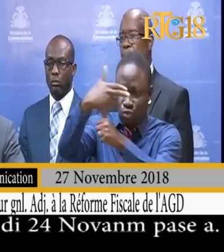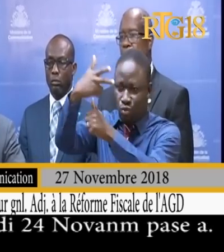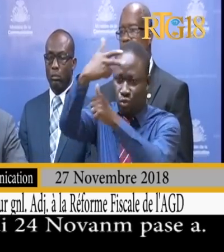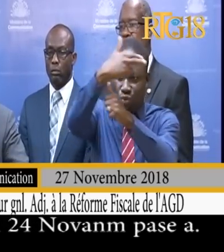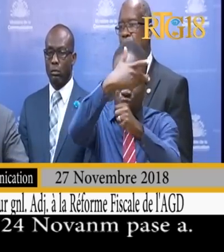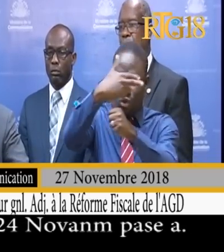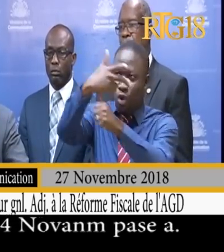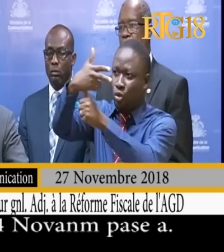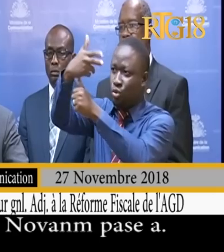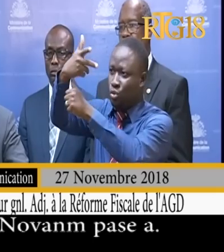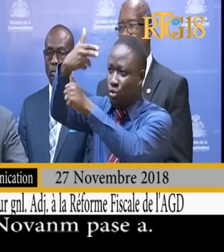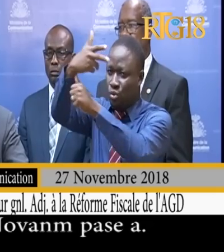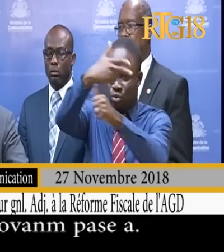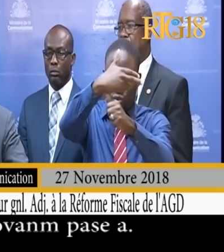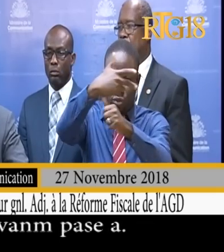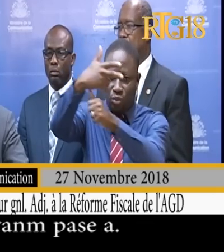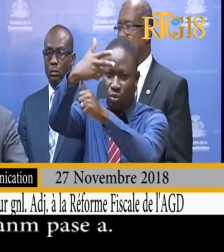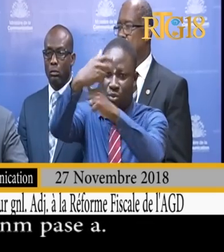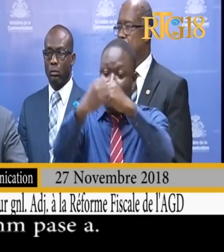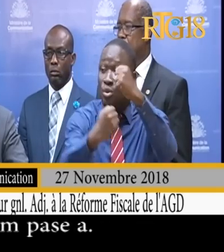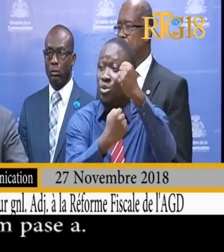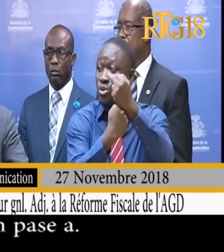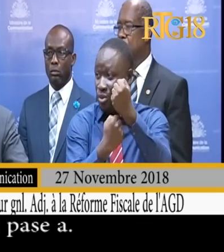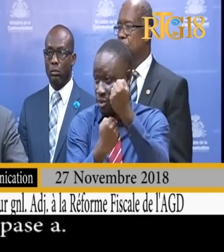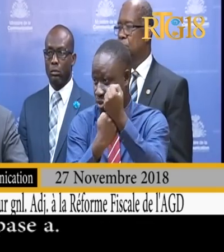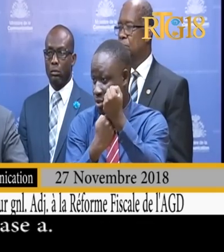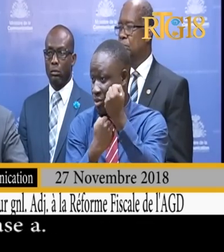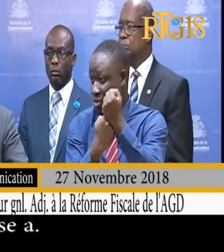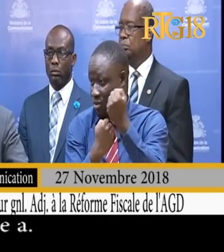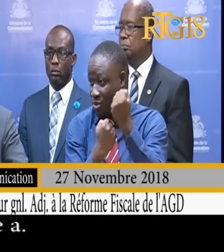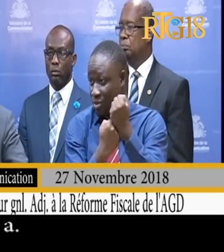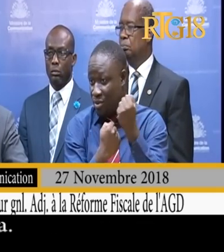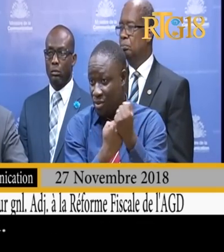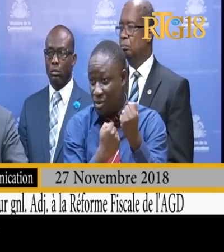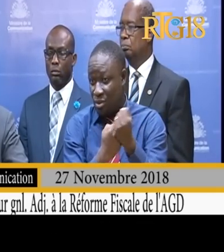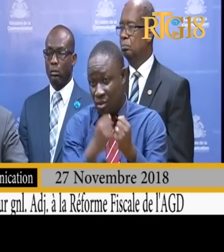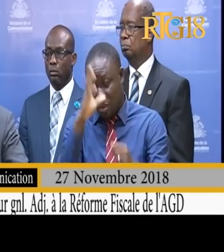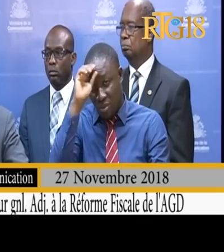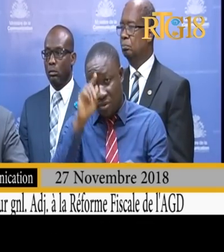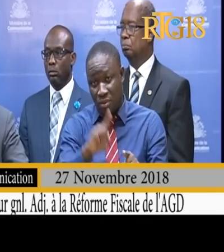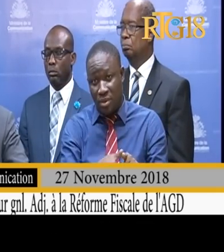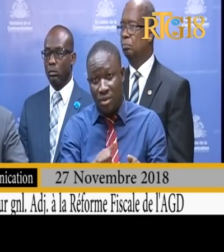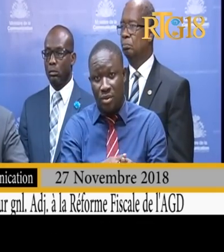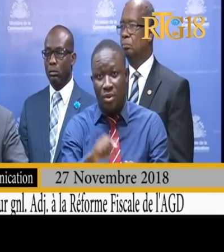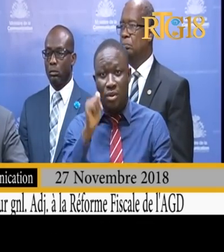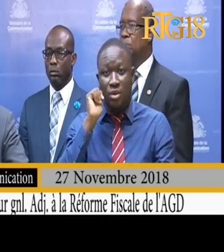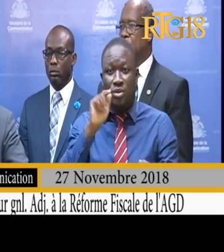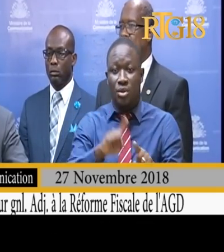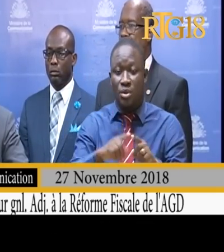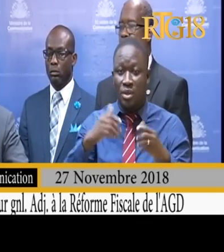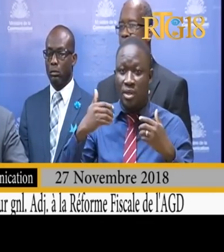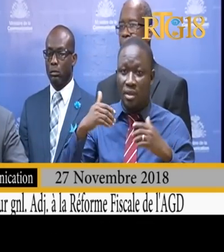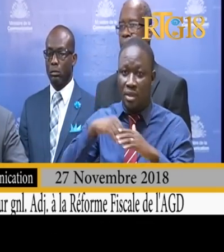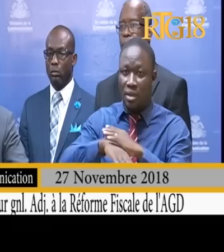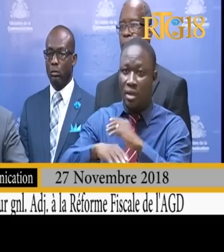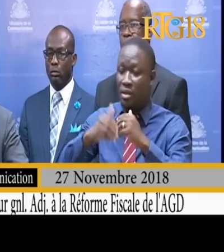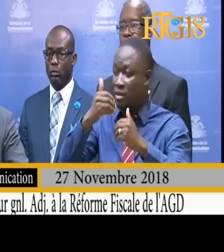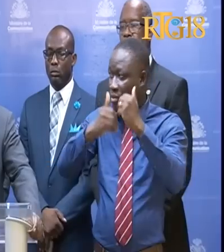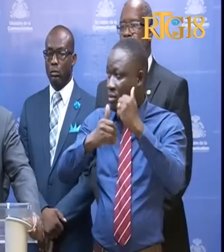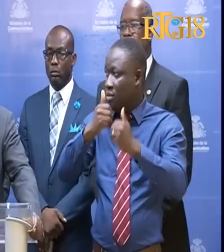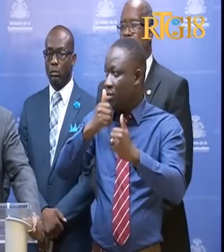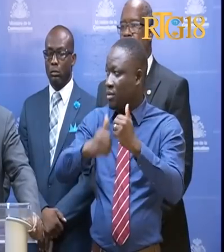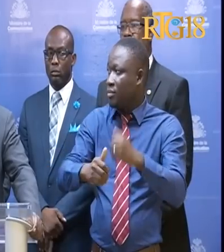syovole o sekou de fre nou yo ki te an difficulté malpasse.